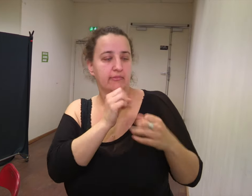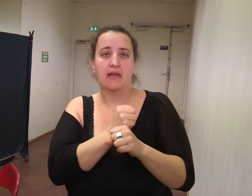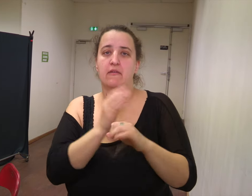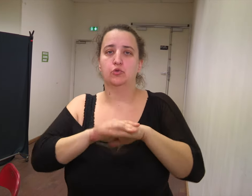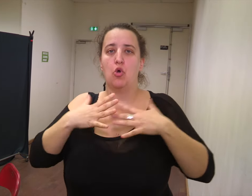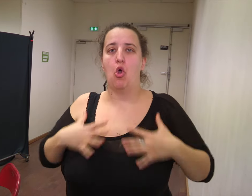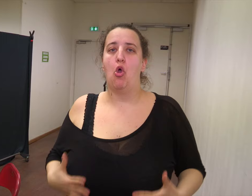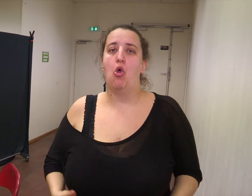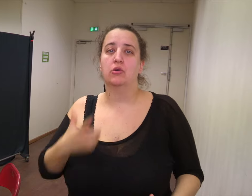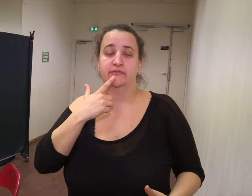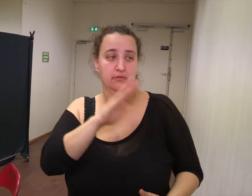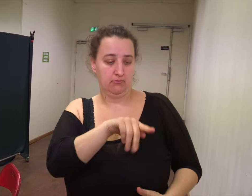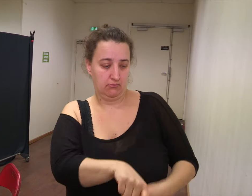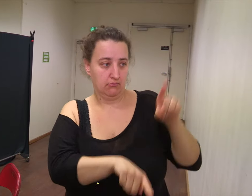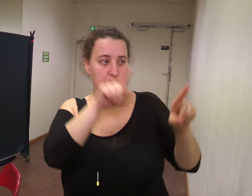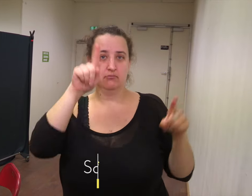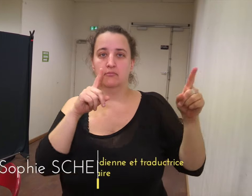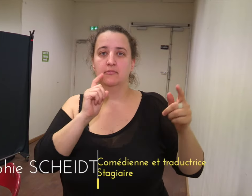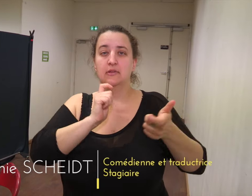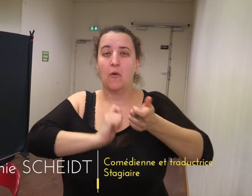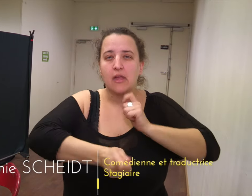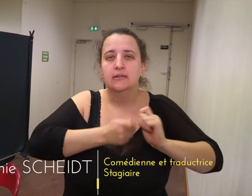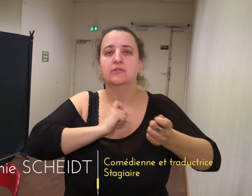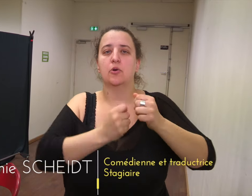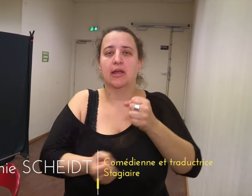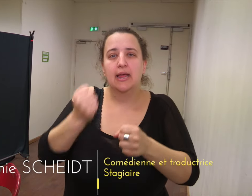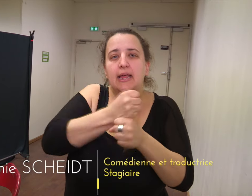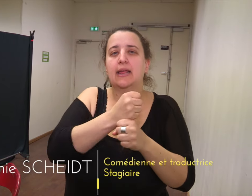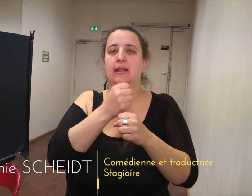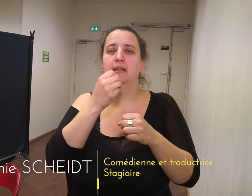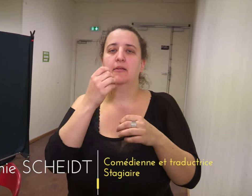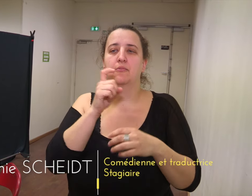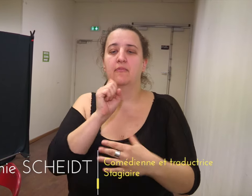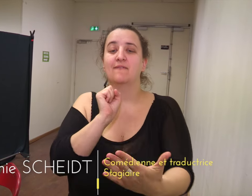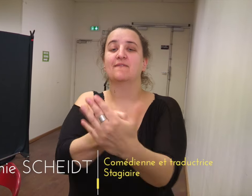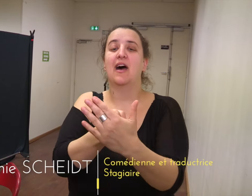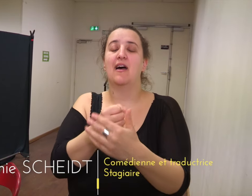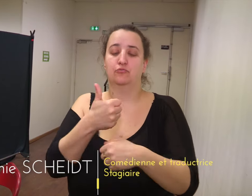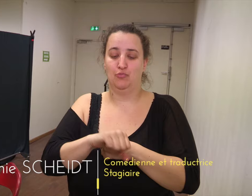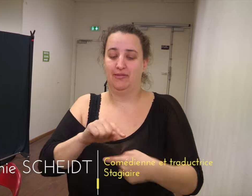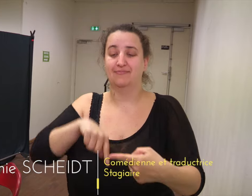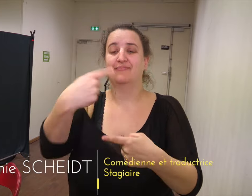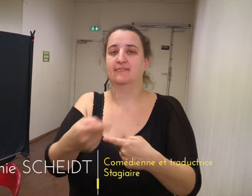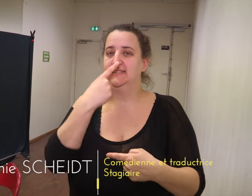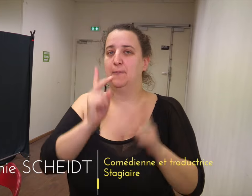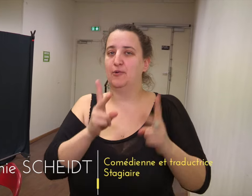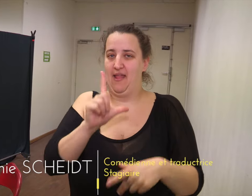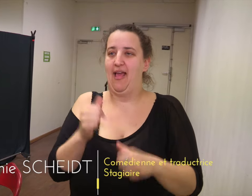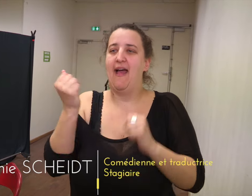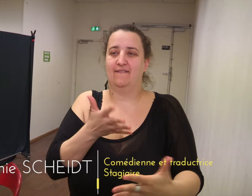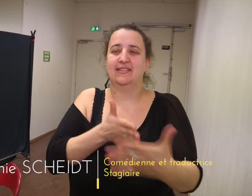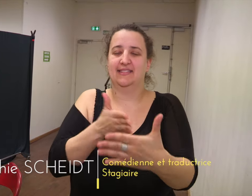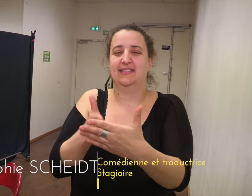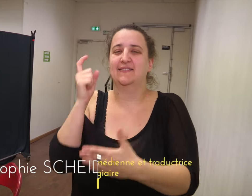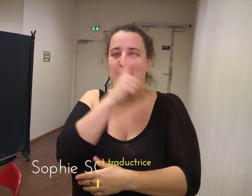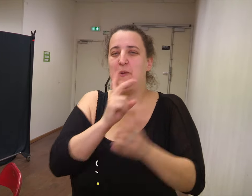C'est le travail sur le corps qui est le plus difficile. Créer la conversation avec des pointages. Peut-être qu'effectivement, à la fin de la semaine prochaine,